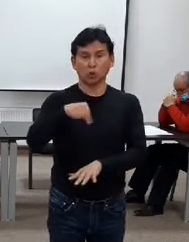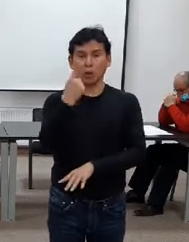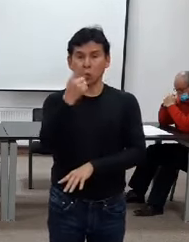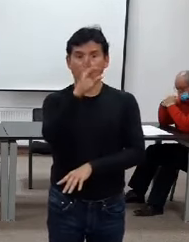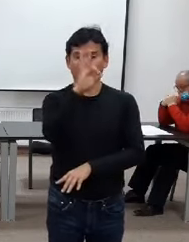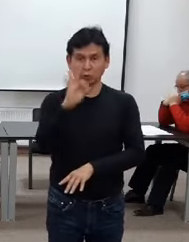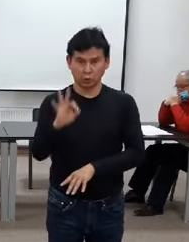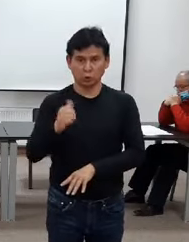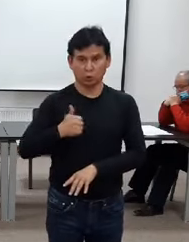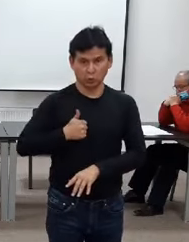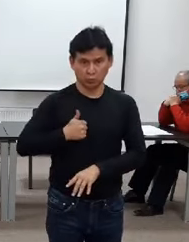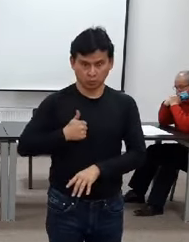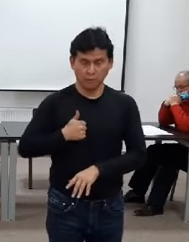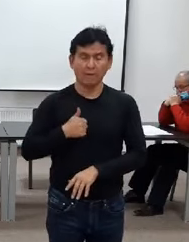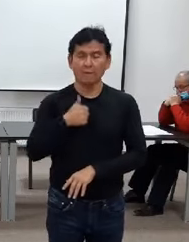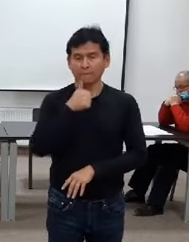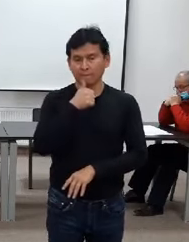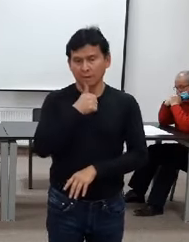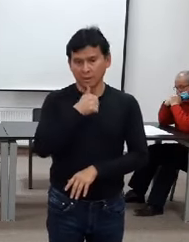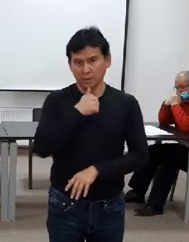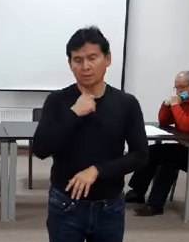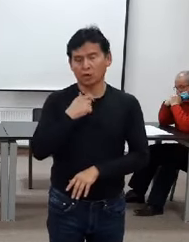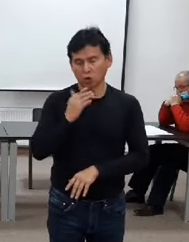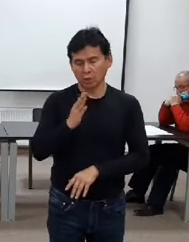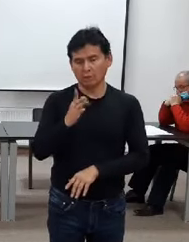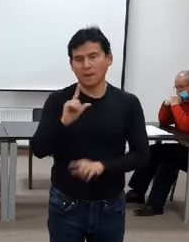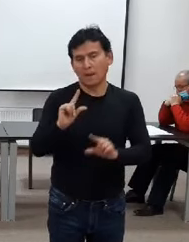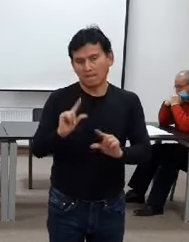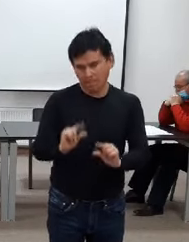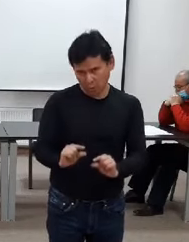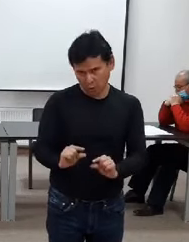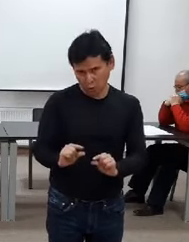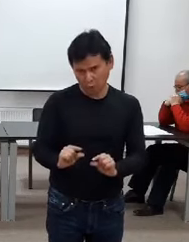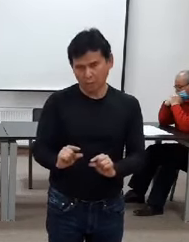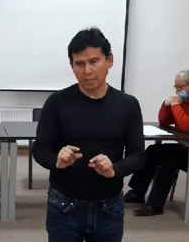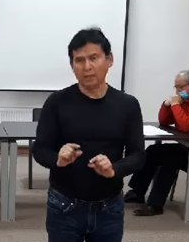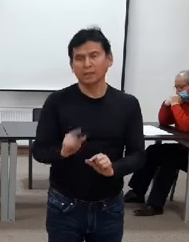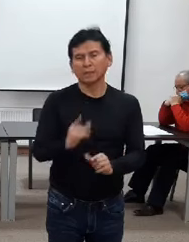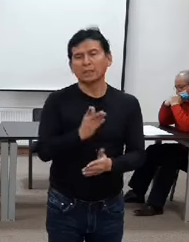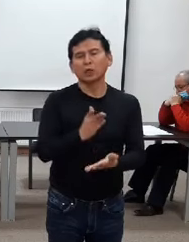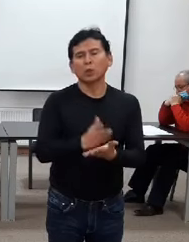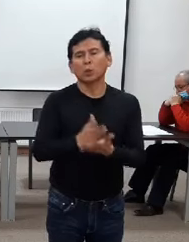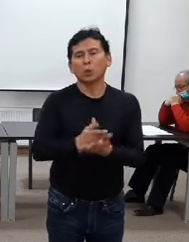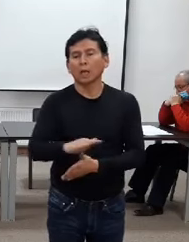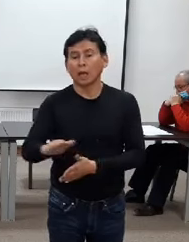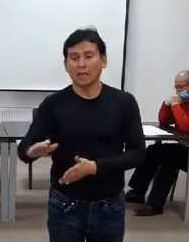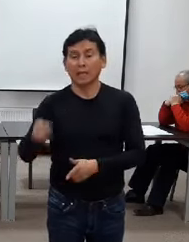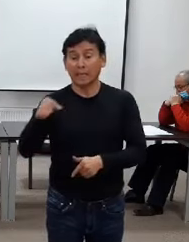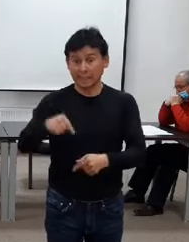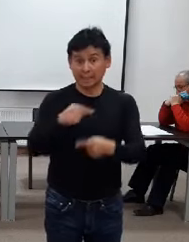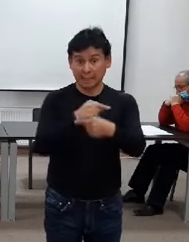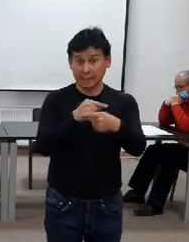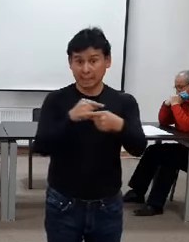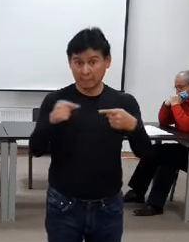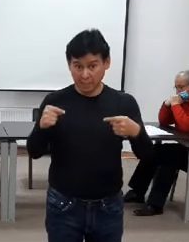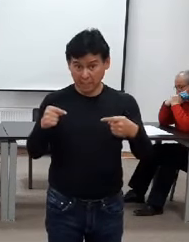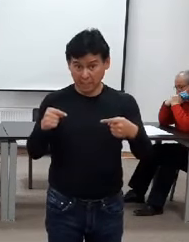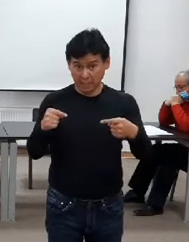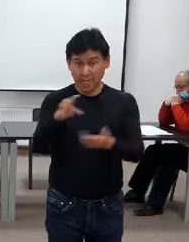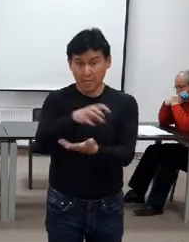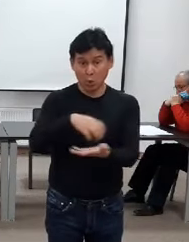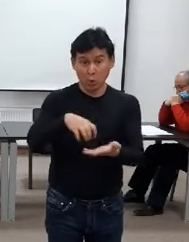98.1% llevamos, aún tenemos un delta, pero cada vez menor en los escolares. Esta semana está, por lo menos en la